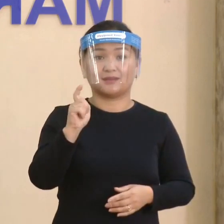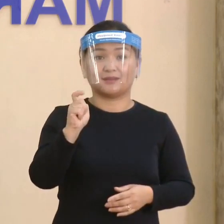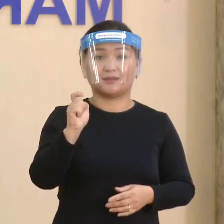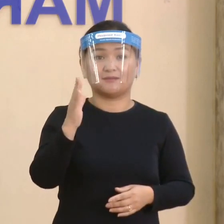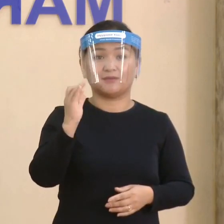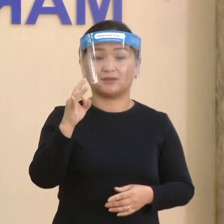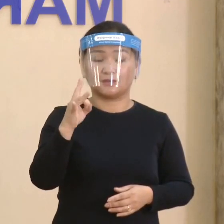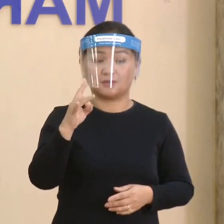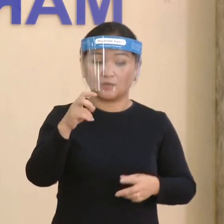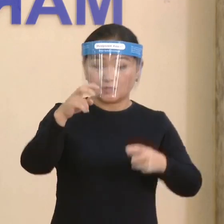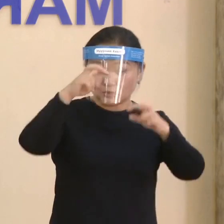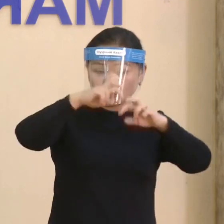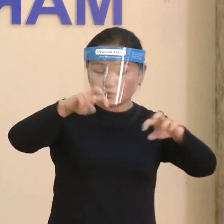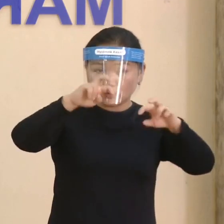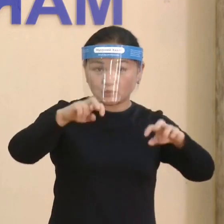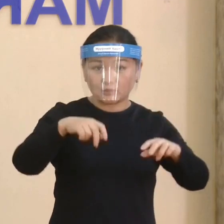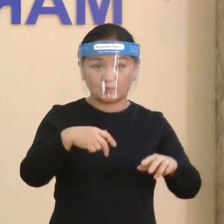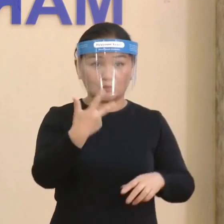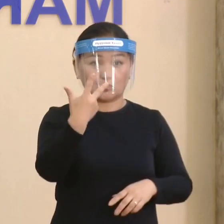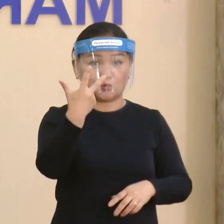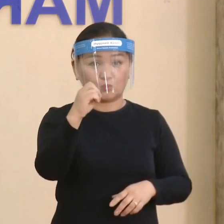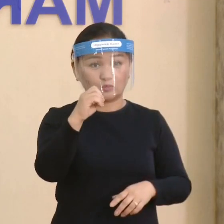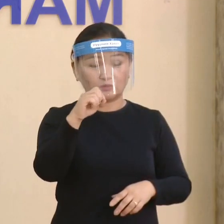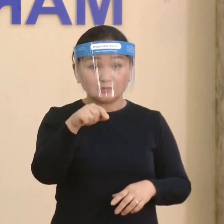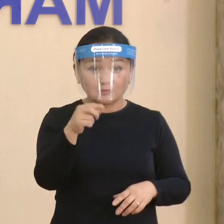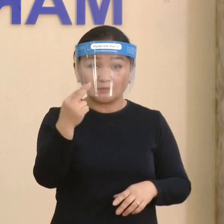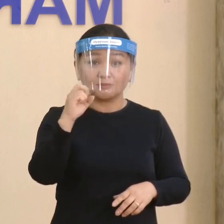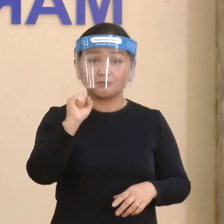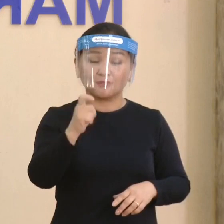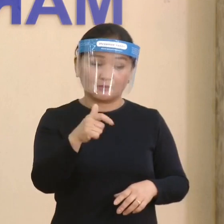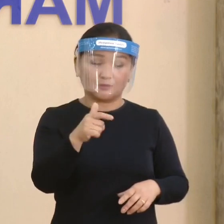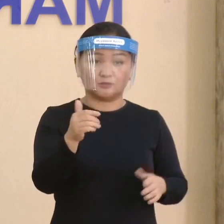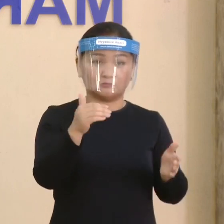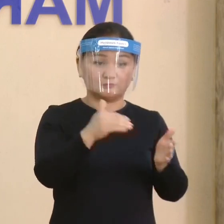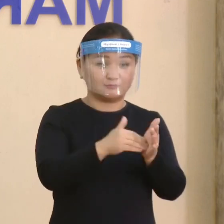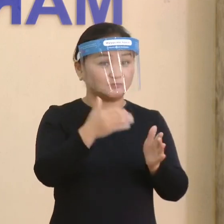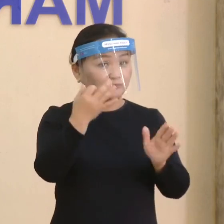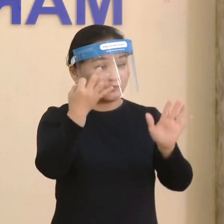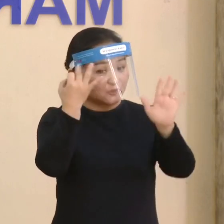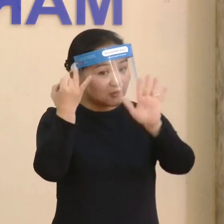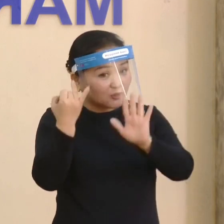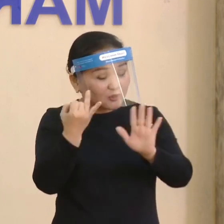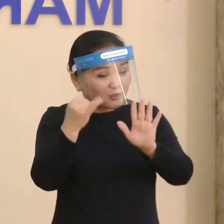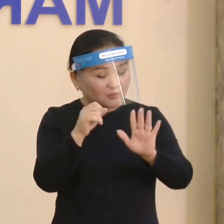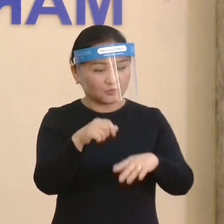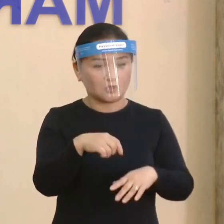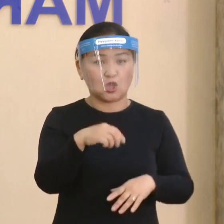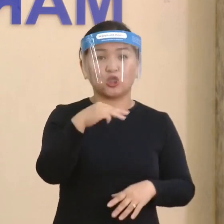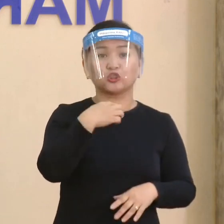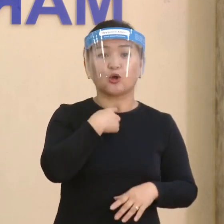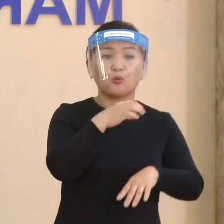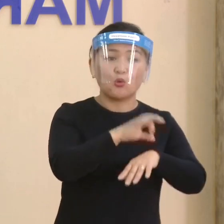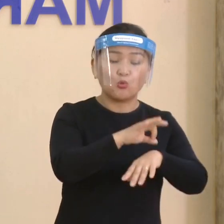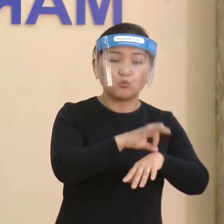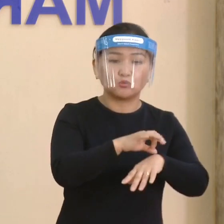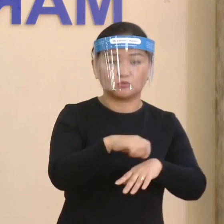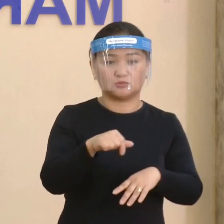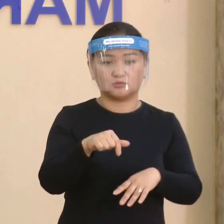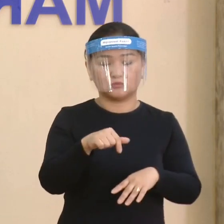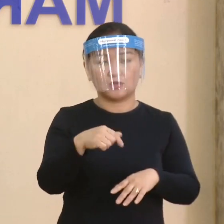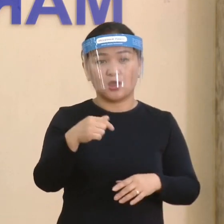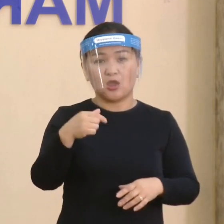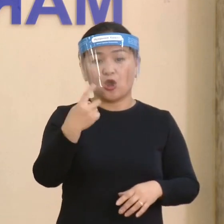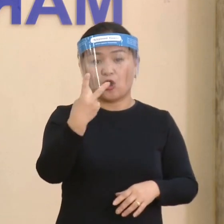гэж одоо бол 30 дахь 7 хоног бол байгаа. Энд бол томоогийн өвчлөл амбулаторийн нийт үзлэгийн 2.1% эзэлж байна